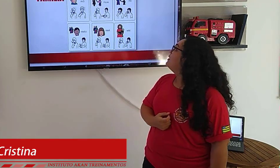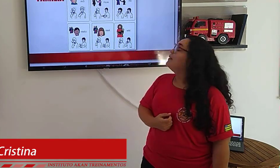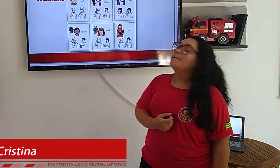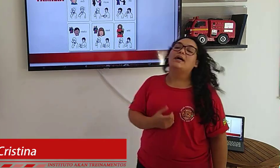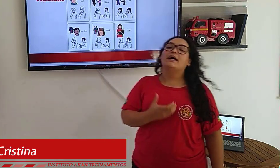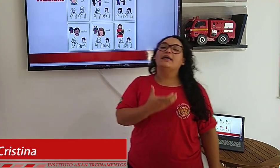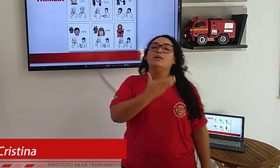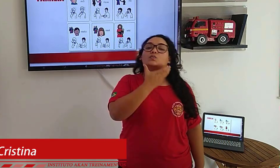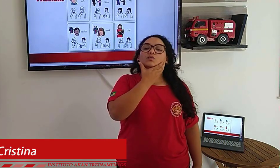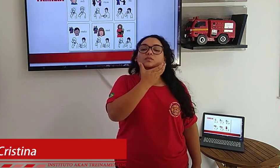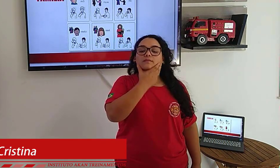Pai,